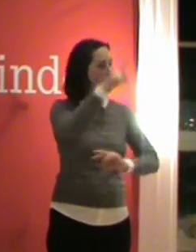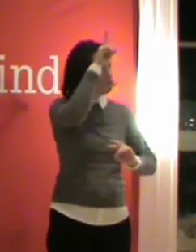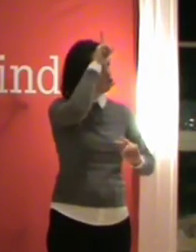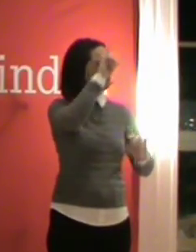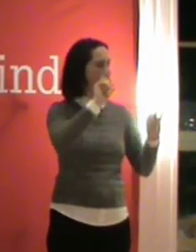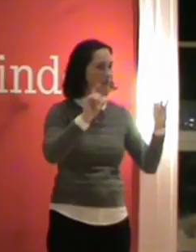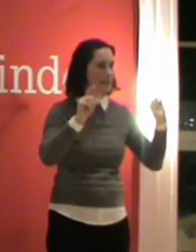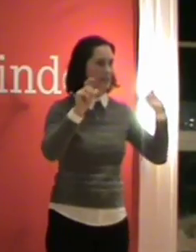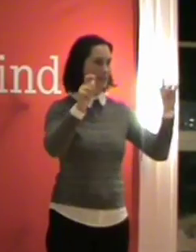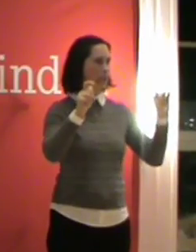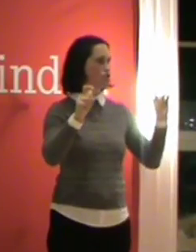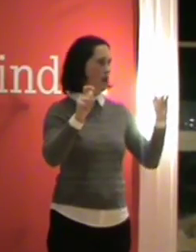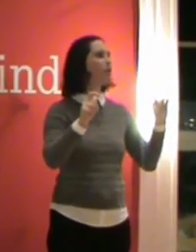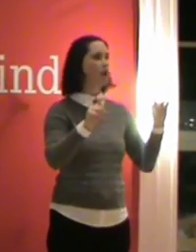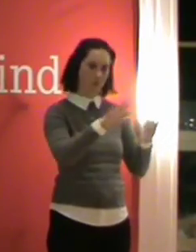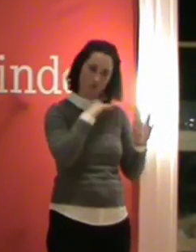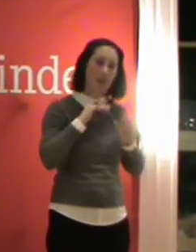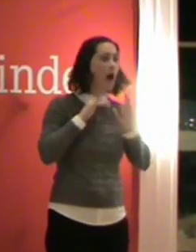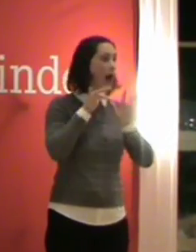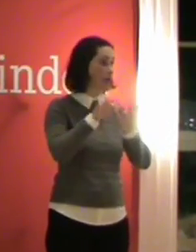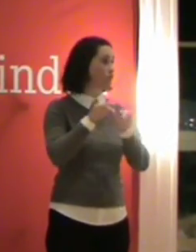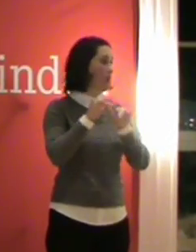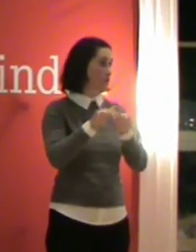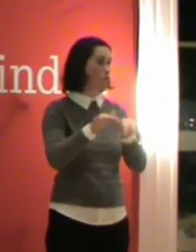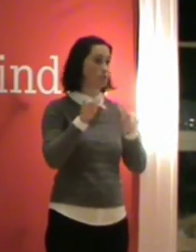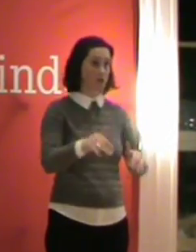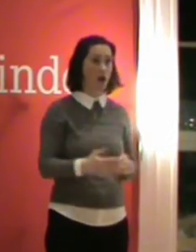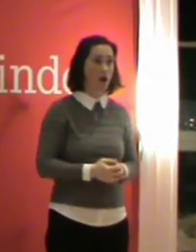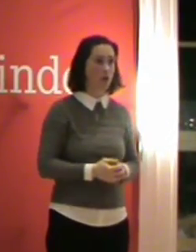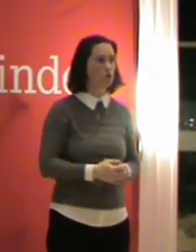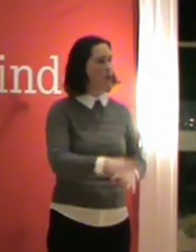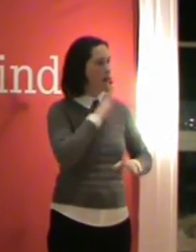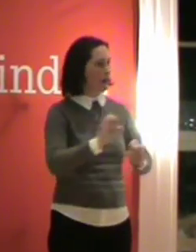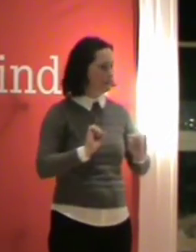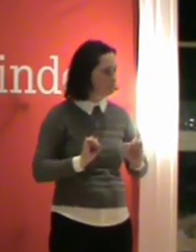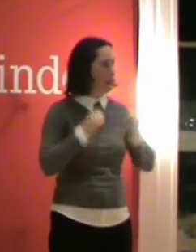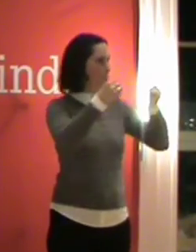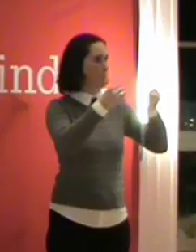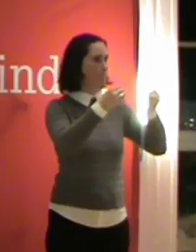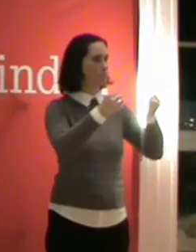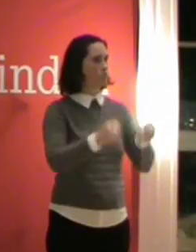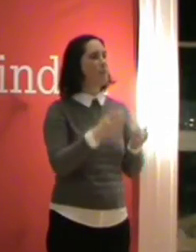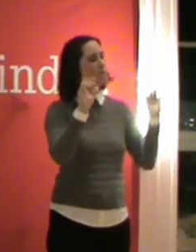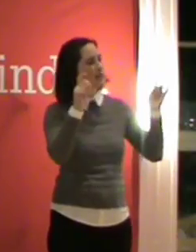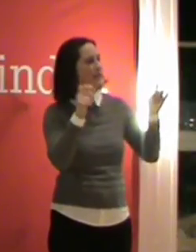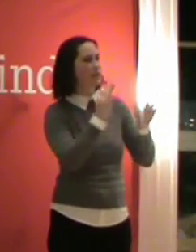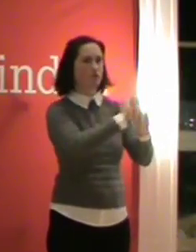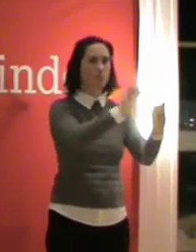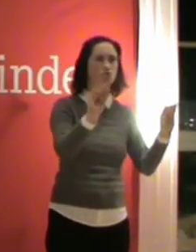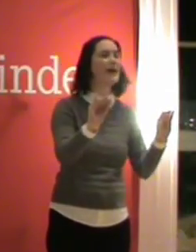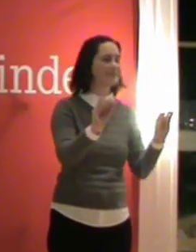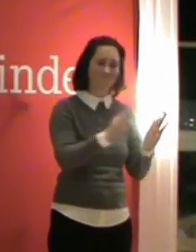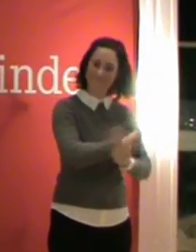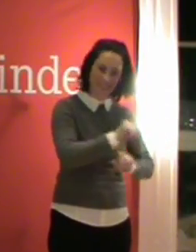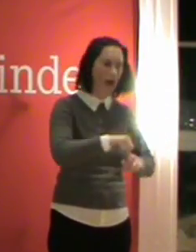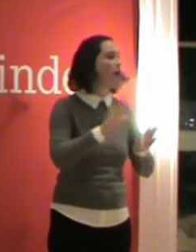unserer Gesellschaft durchaus stark beeinflusst. Und ich finde, so eine Ruckrede, die Gesellschaft darauf hinzuweisen, dass etwas falsch